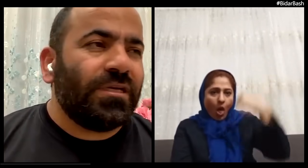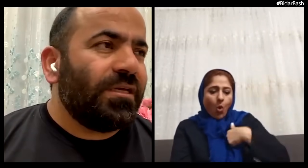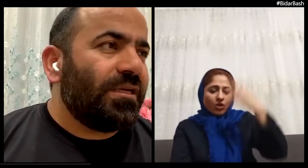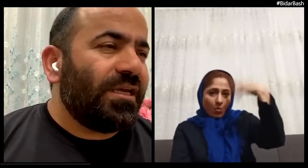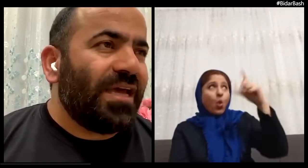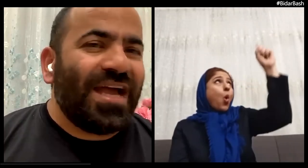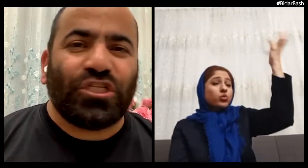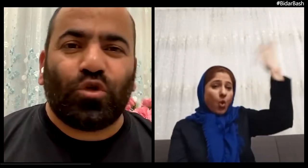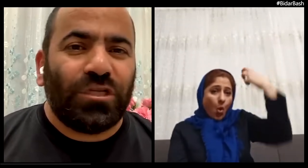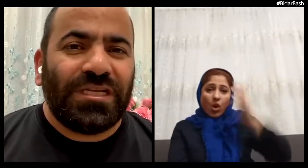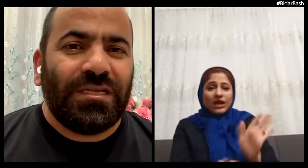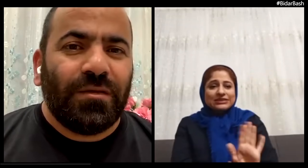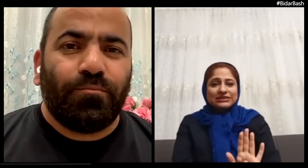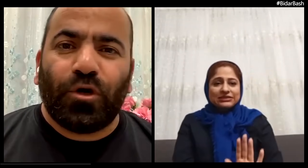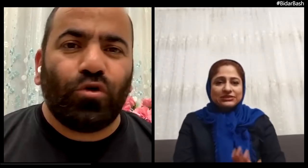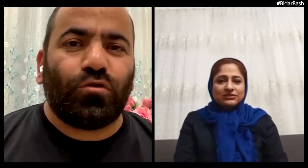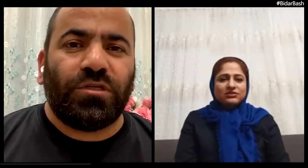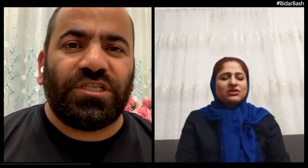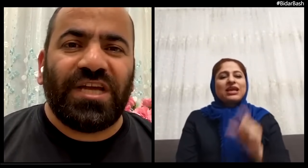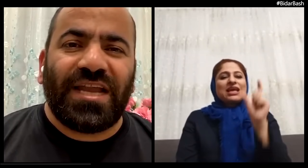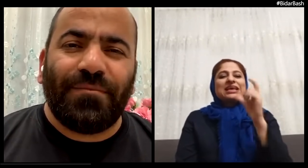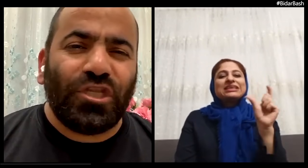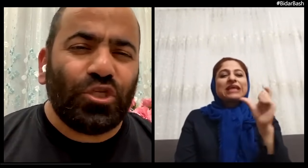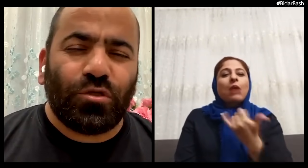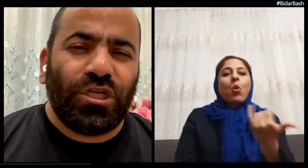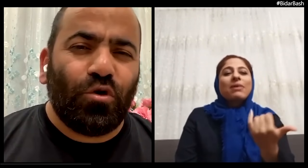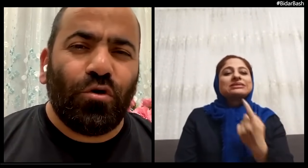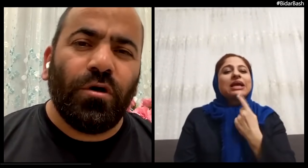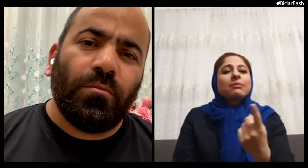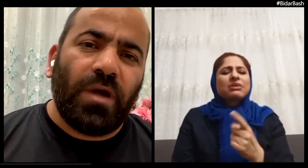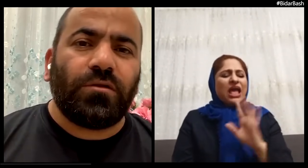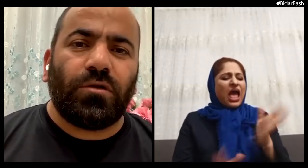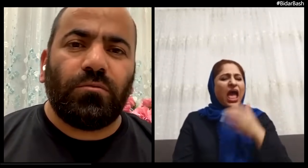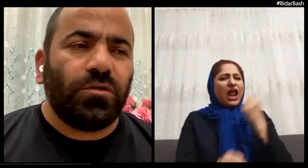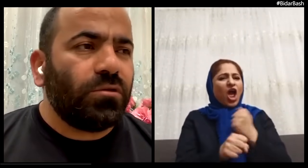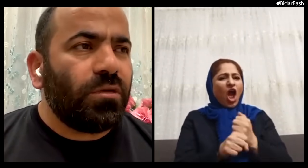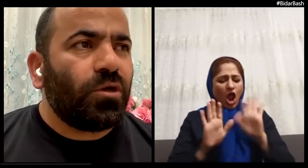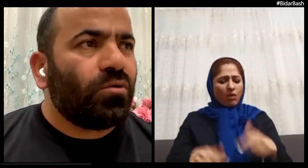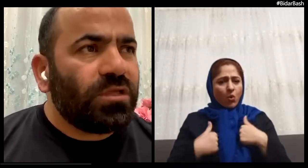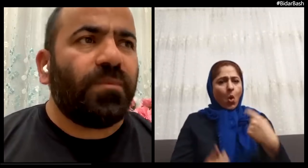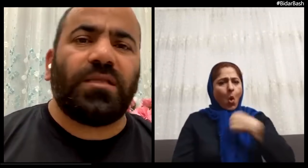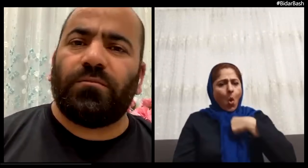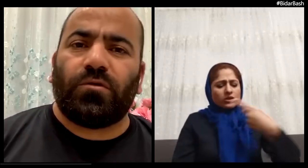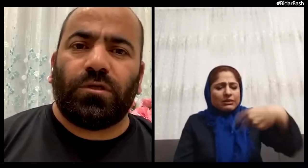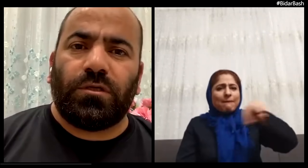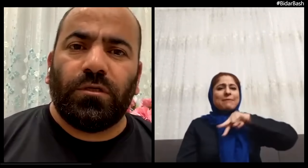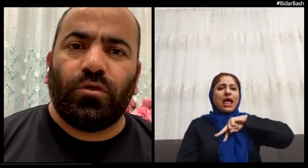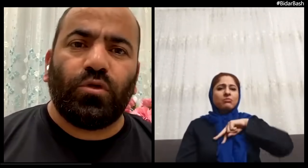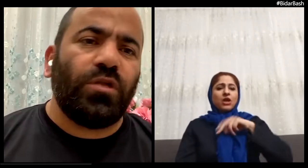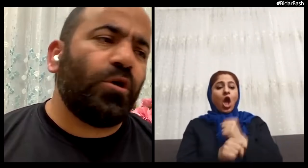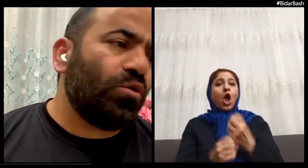که هرچه کنی به خود کنی، گر همه نیچ نیکو بد کنی. میگه تو داری به خودت بدی